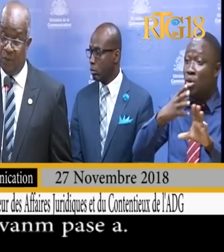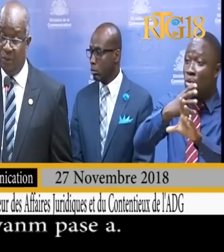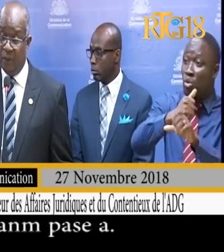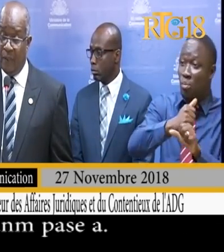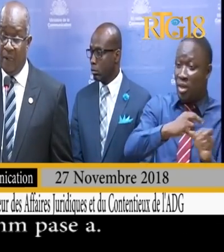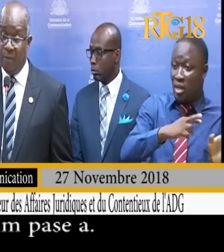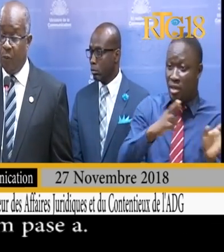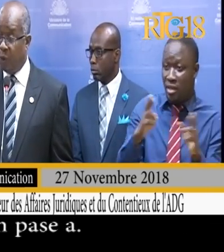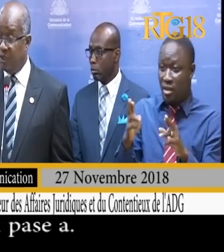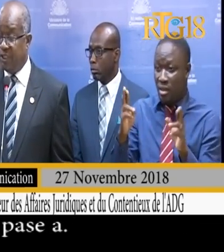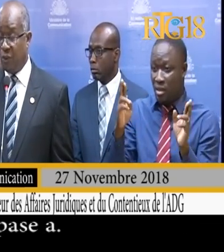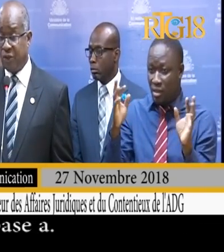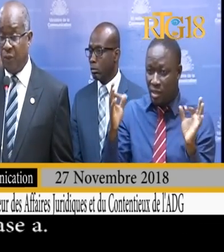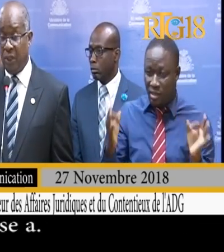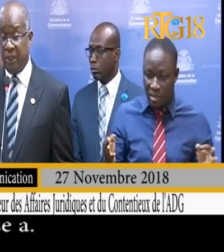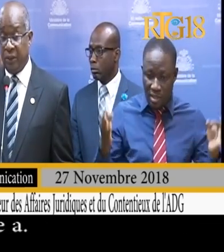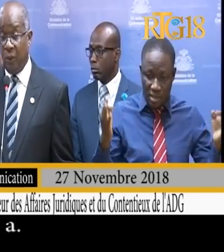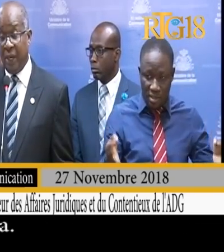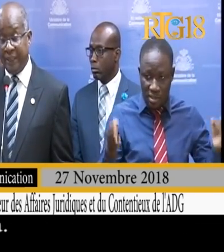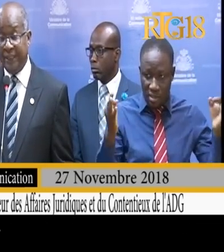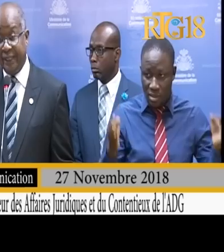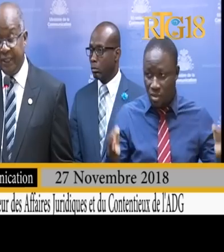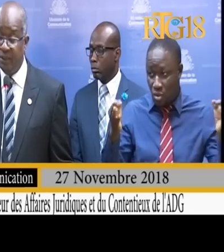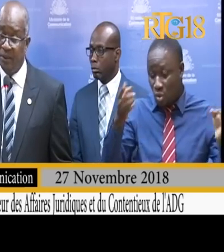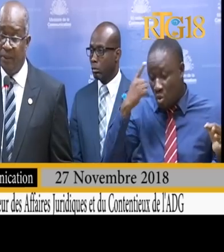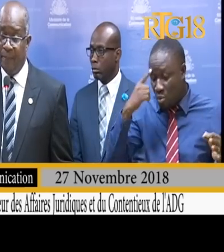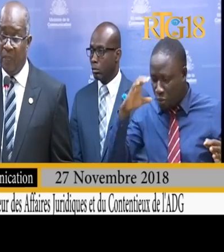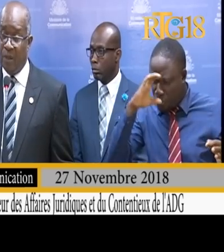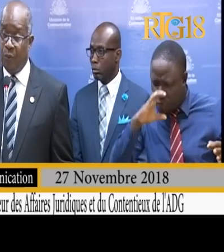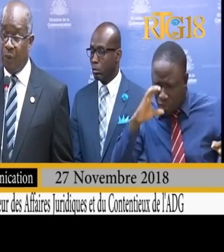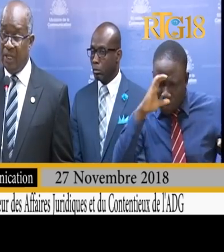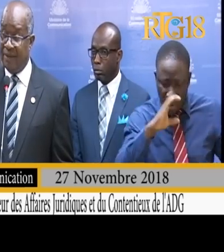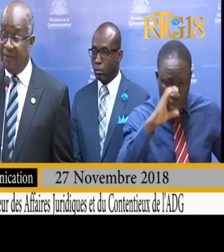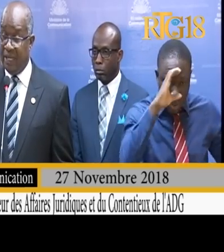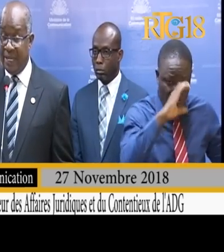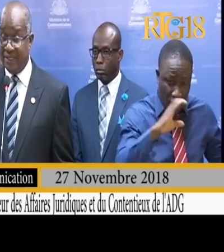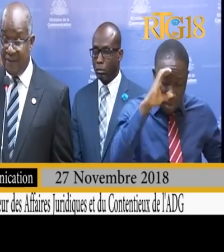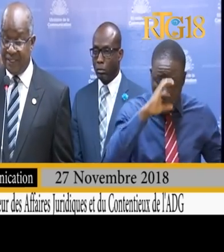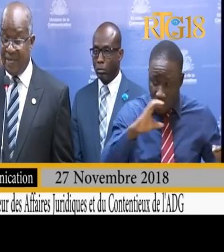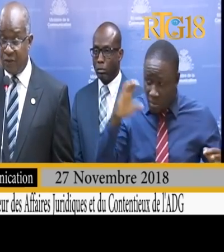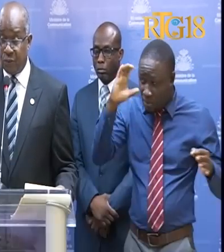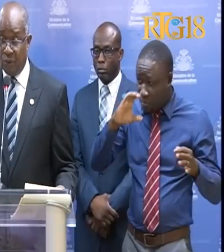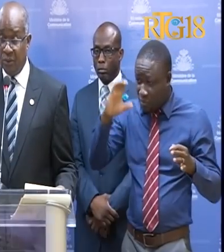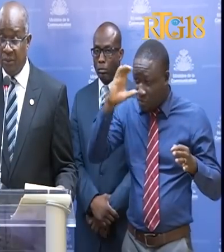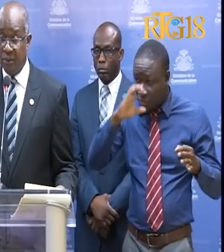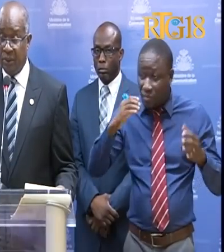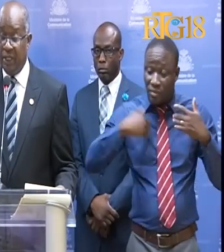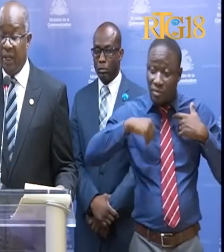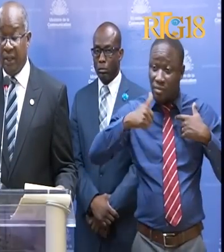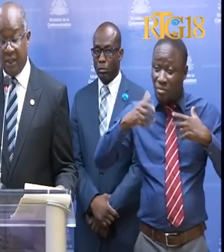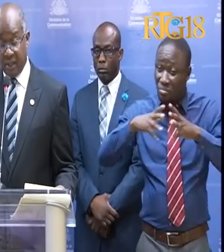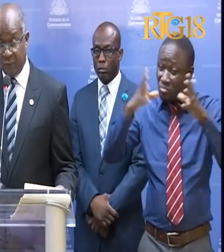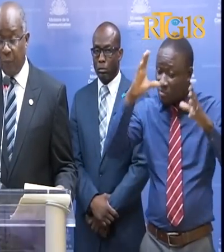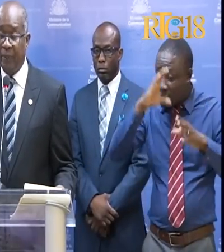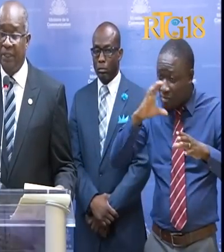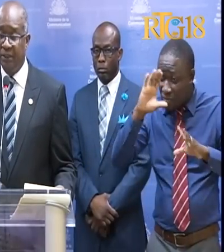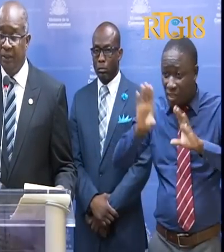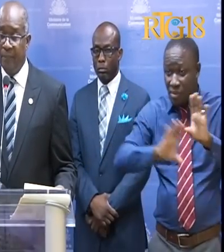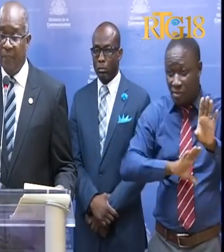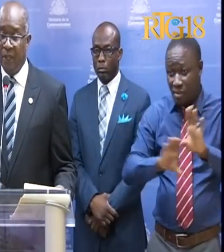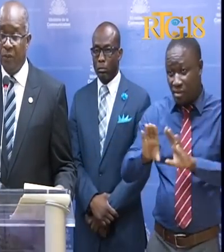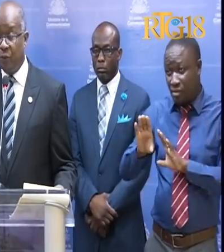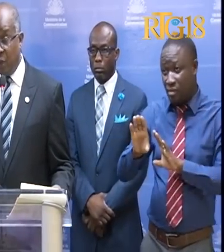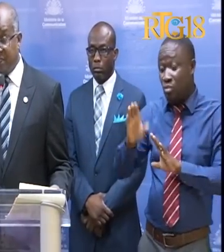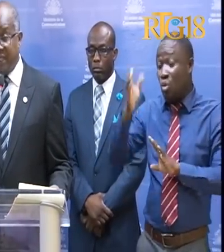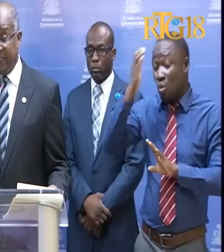disposisyon pou ke situasyon an yon ankete li, pou ke gen des investigasyon ki entrepren,